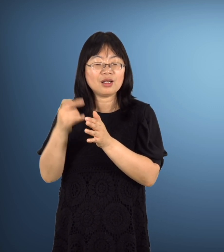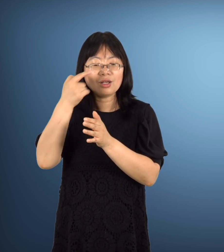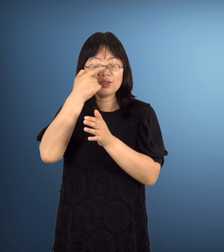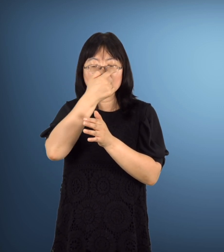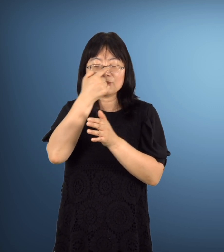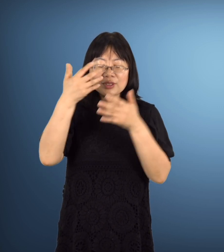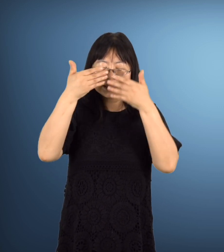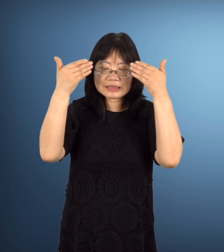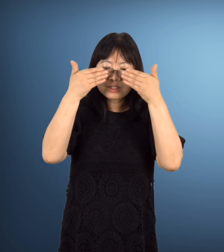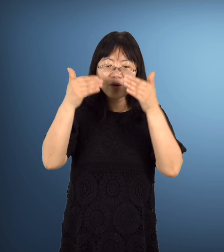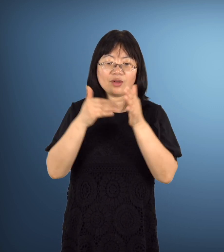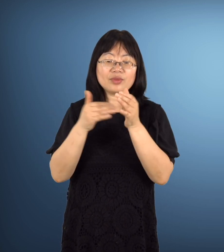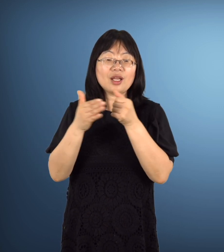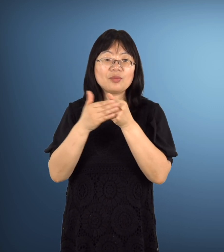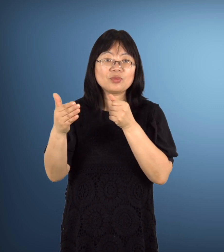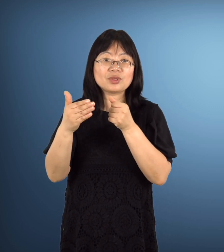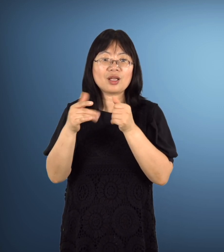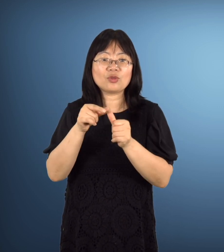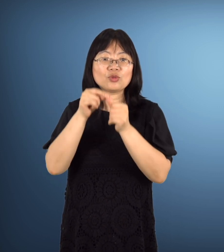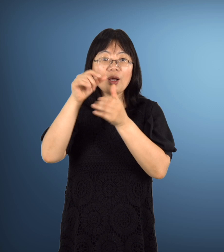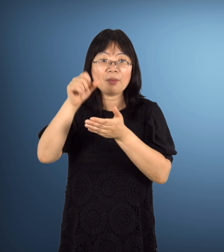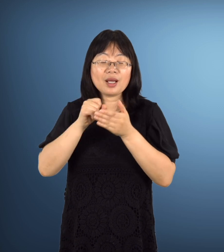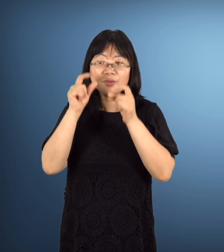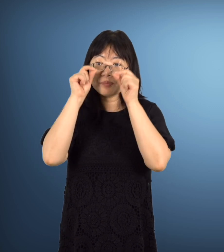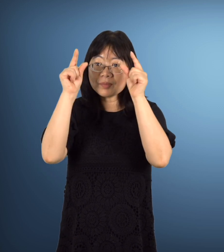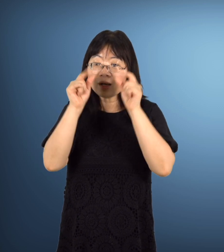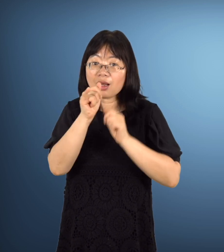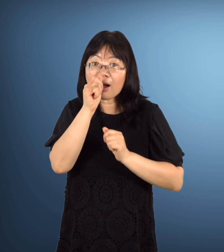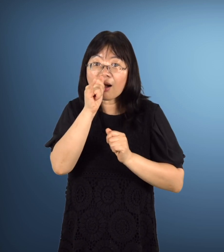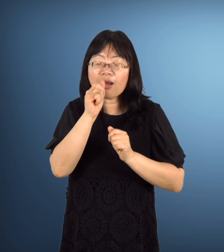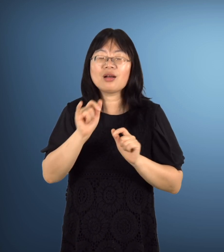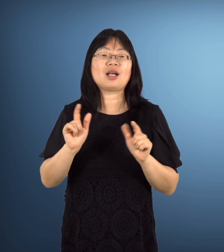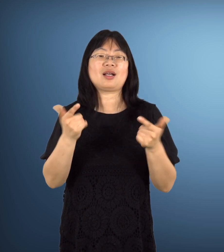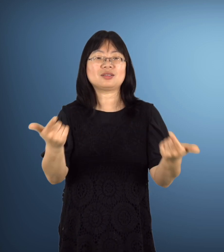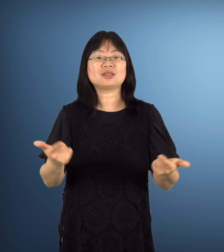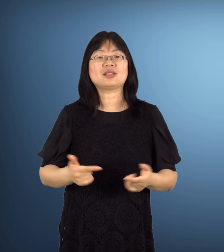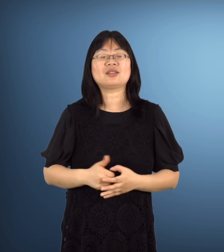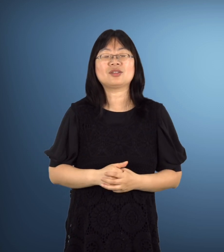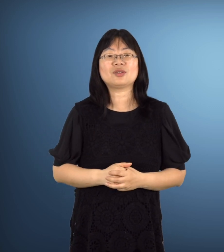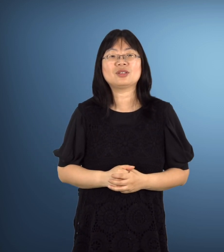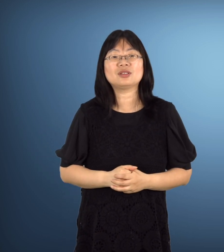눈을 씻어서 구원을 받아 눈이 떠진 거예요? 아니에요.